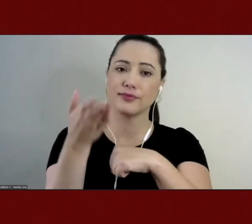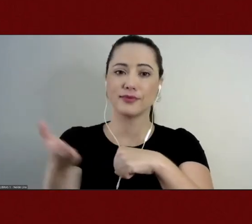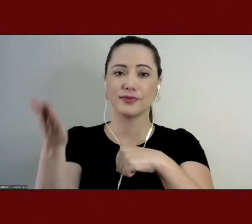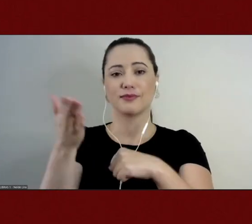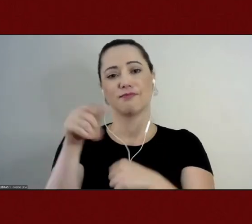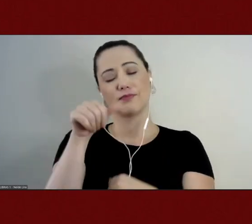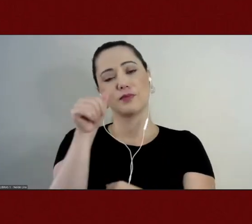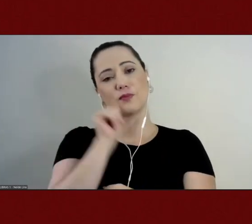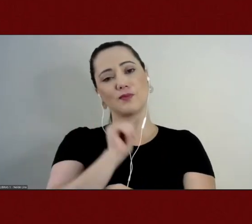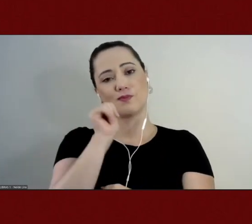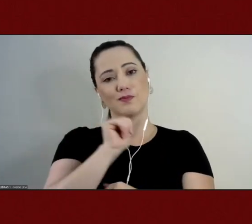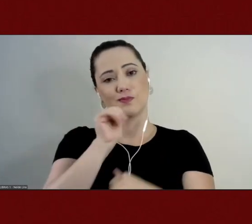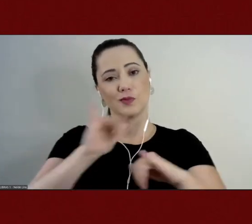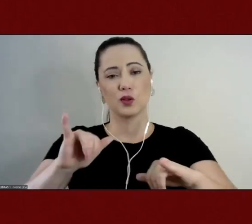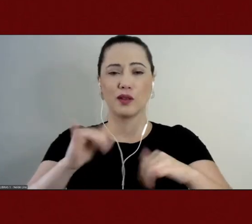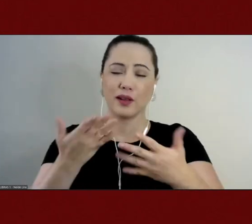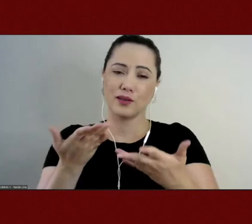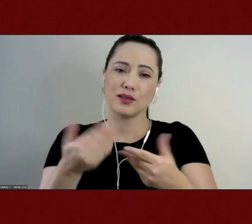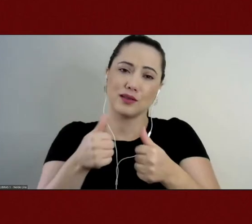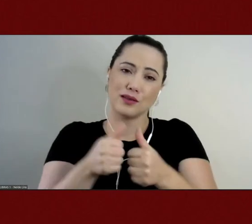nós tivemos a infelicidade